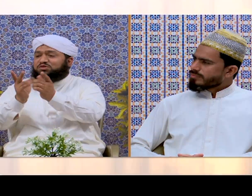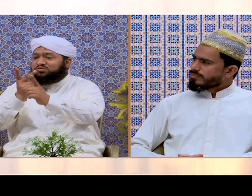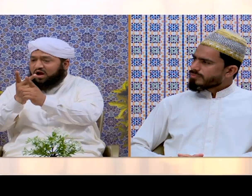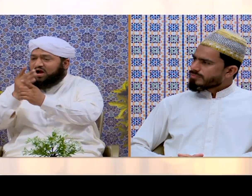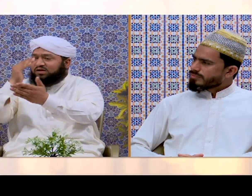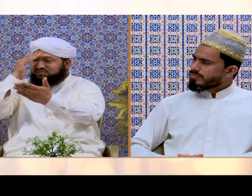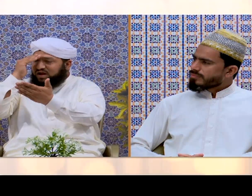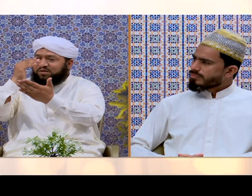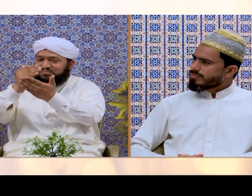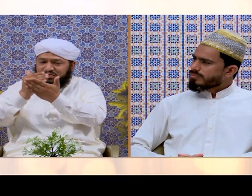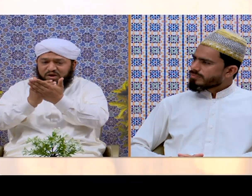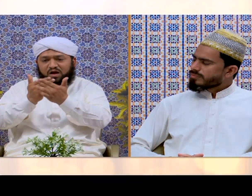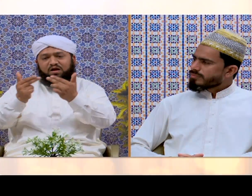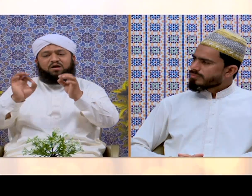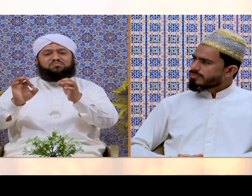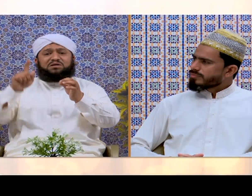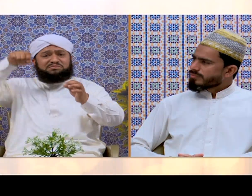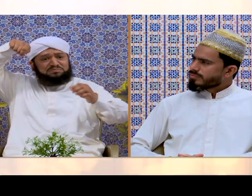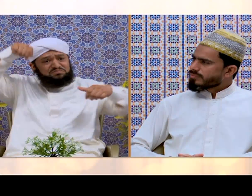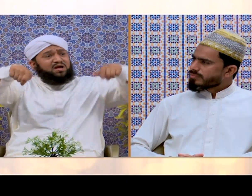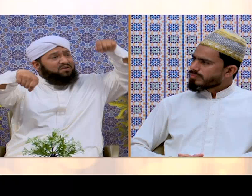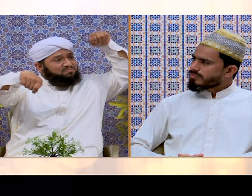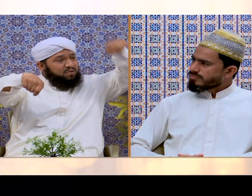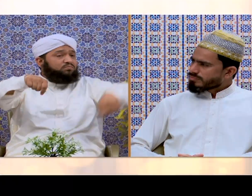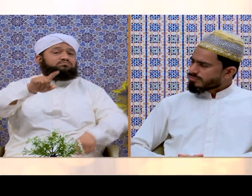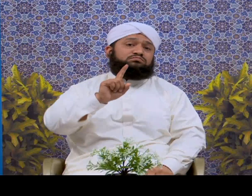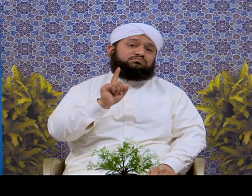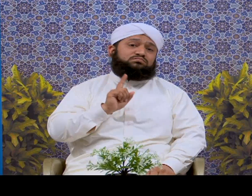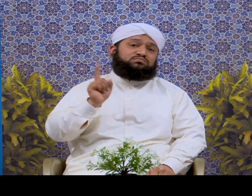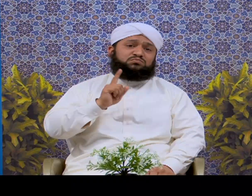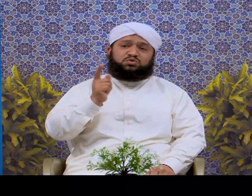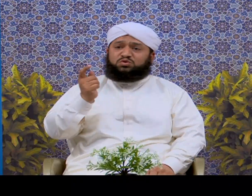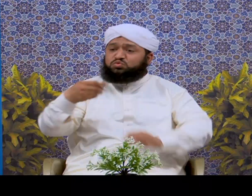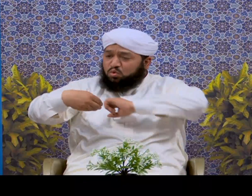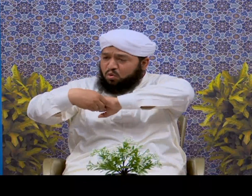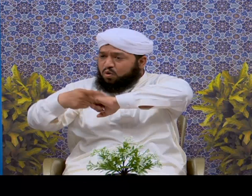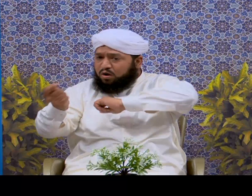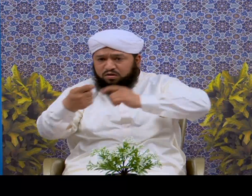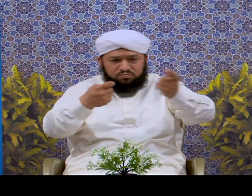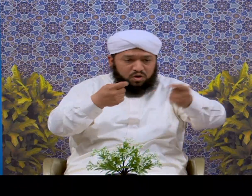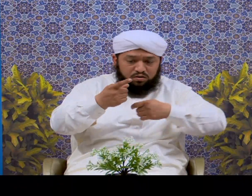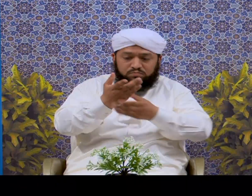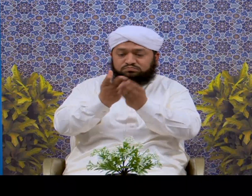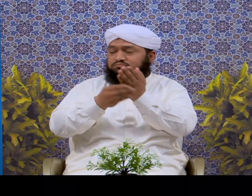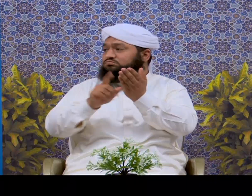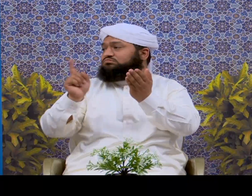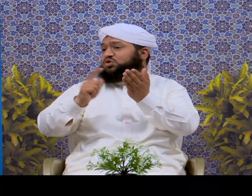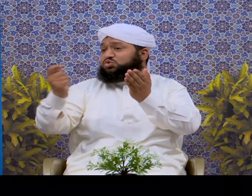اٹھیں۔ خبردار کسی پر ظلم کے لیے ہاتھ نہ اٹھیں، رشوت لینے دینے کے لیے نہ اٹھیں، نہ کسی کا مال چرائیں،